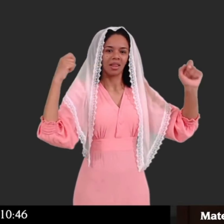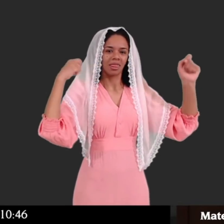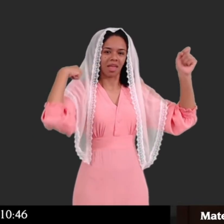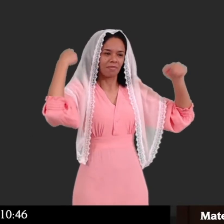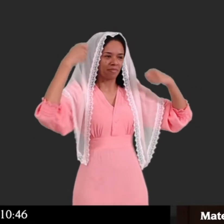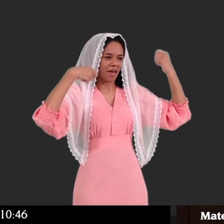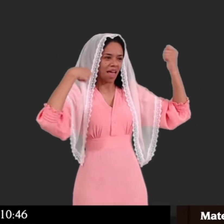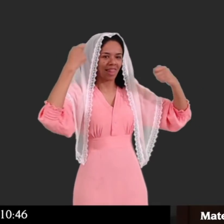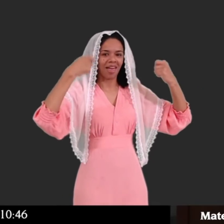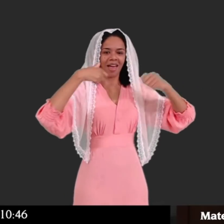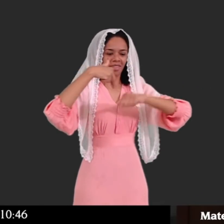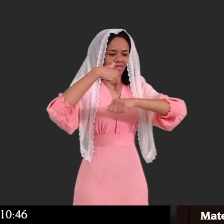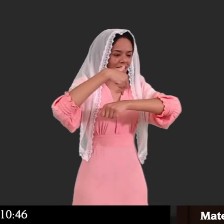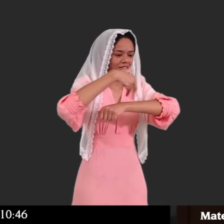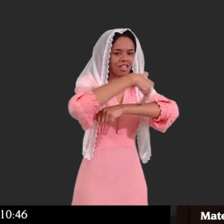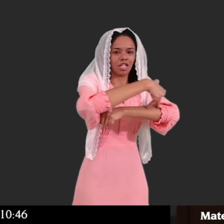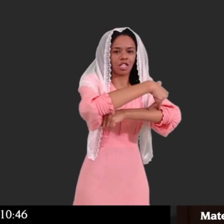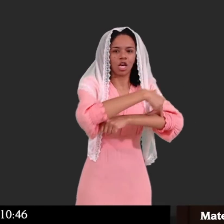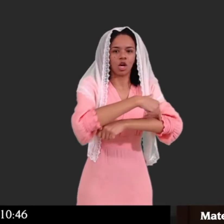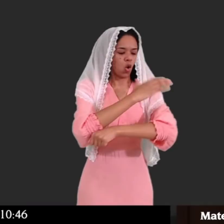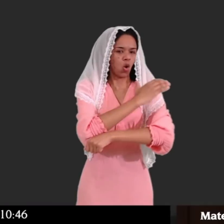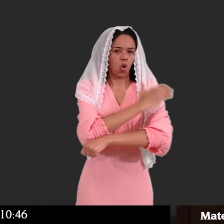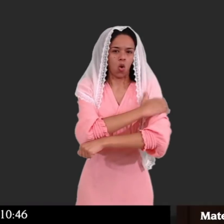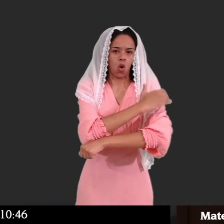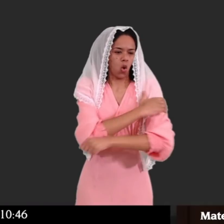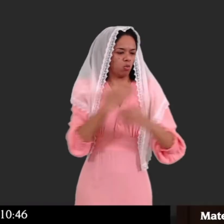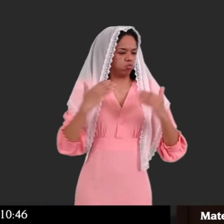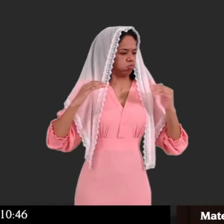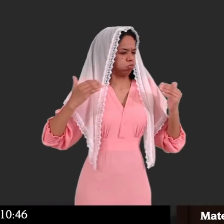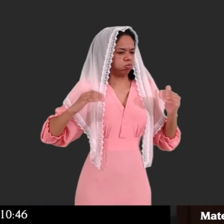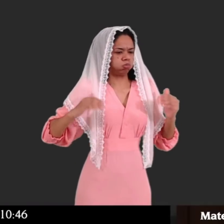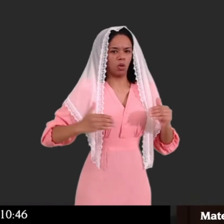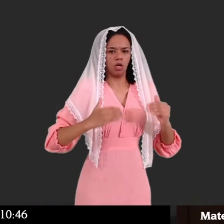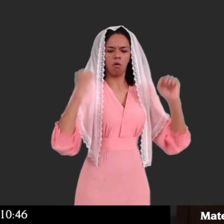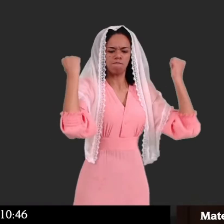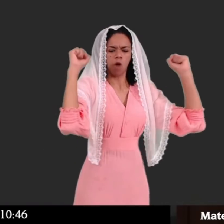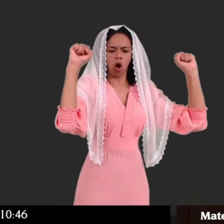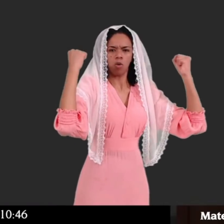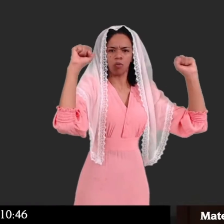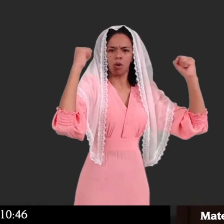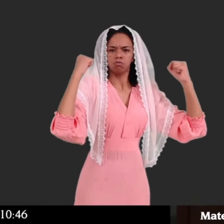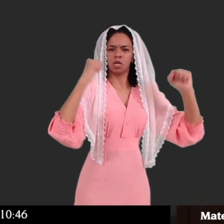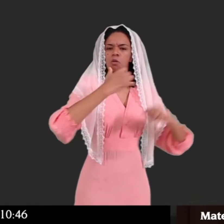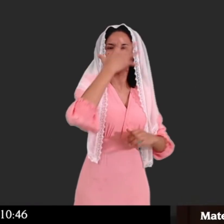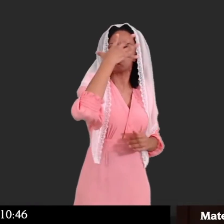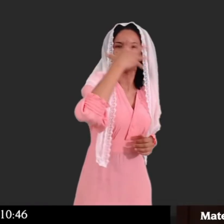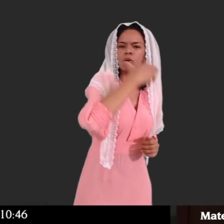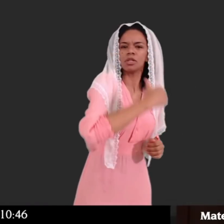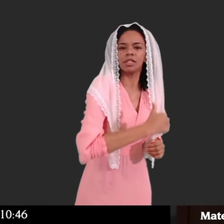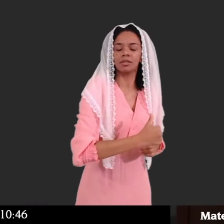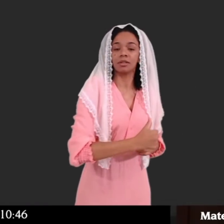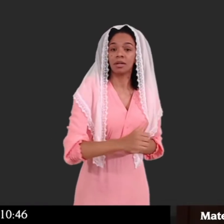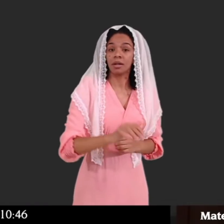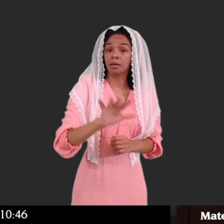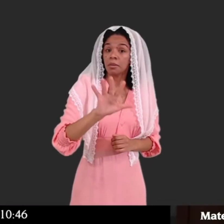dentro daquele corpo esculpido na academia? Alguns são santos, não falam de todos, mas eu digo